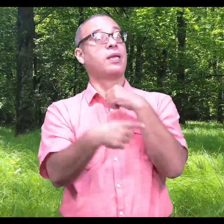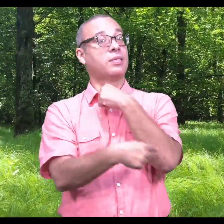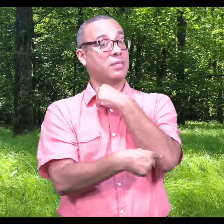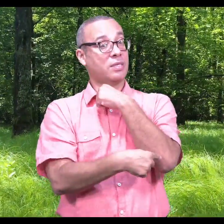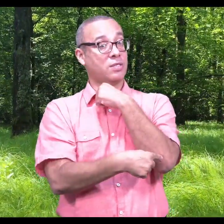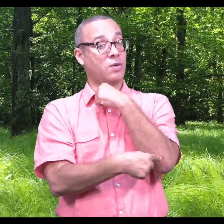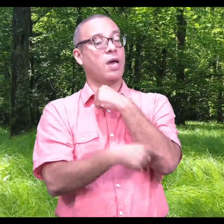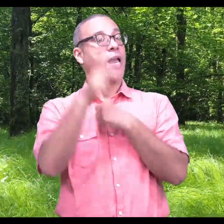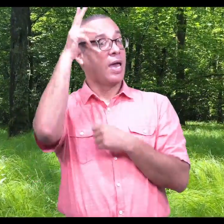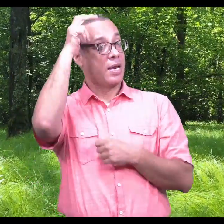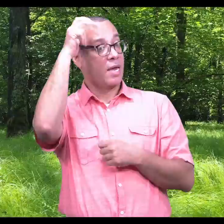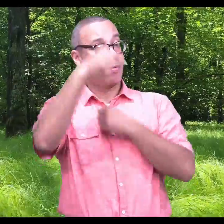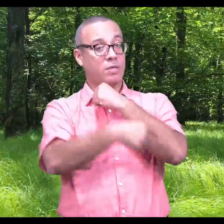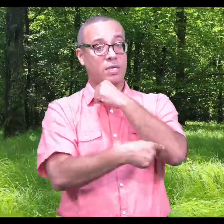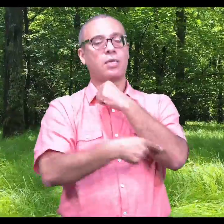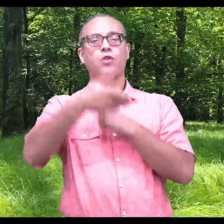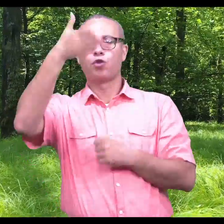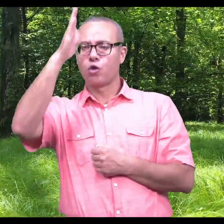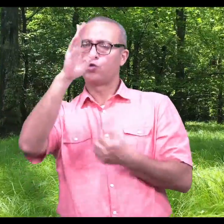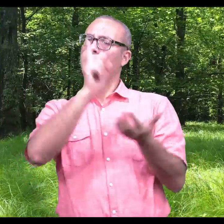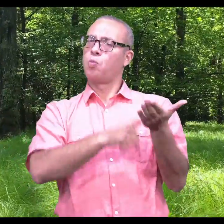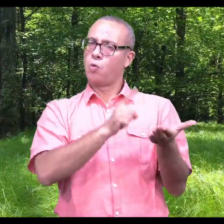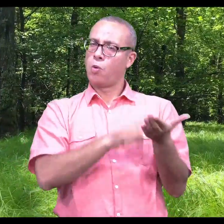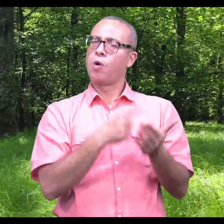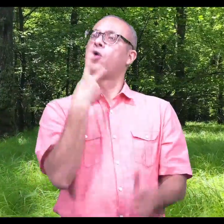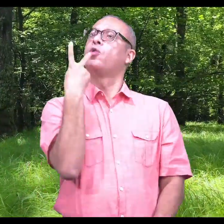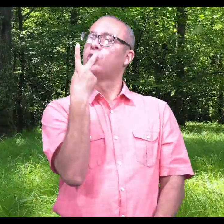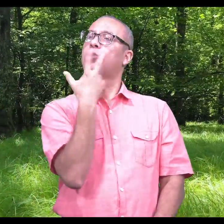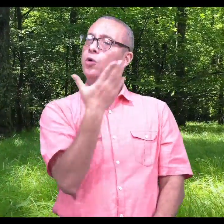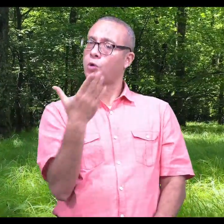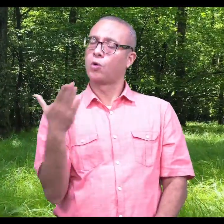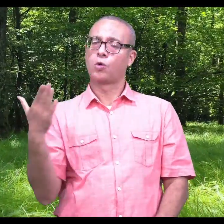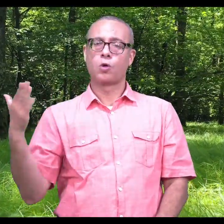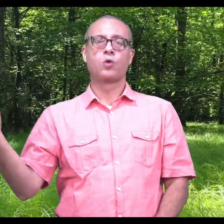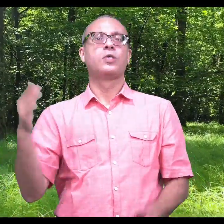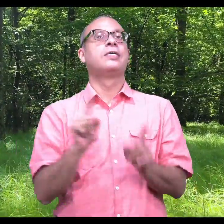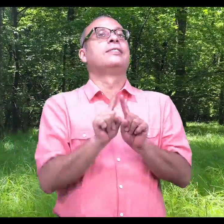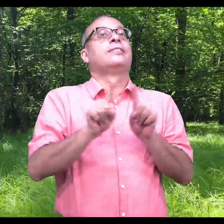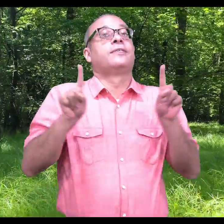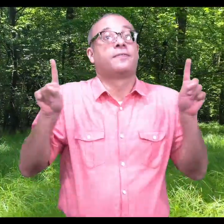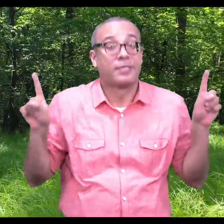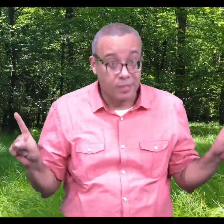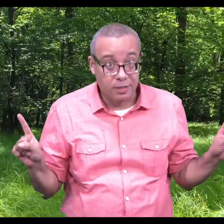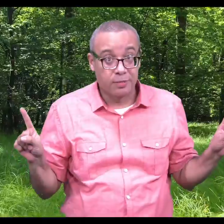El diablo nos tienta, Dios nos prueba. Estas dos cosas son completamente distintas entre